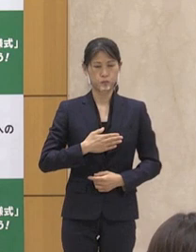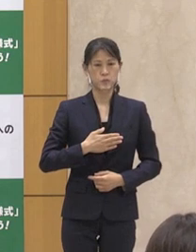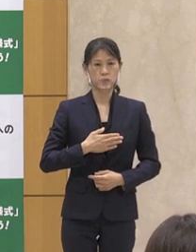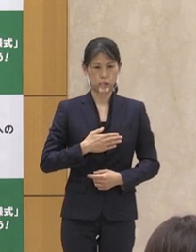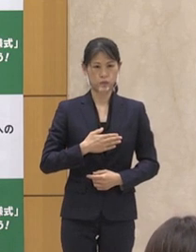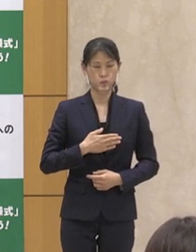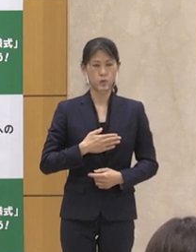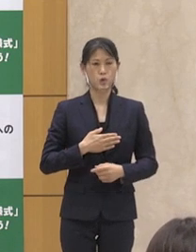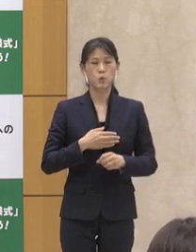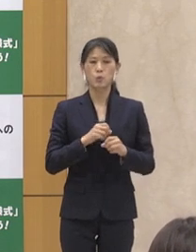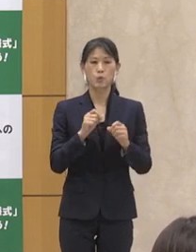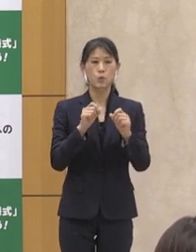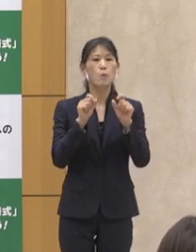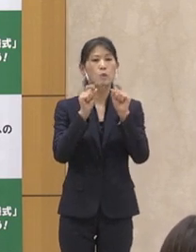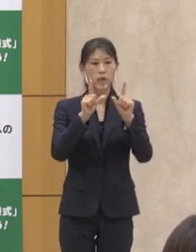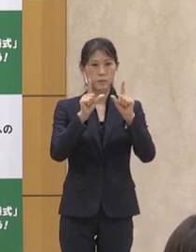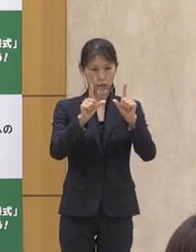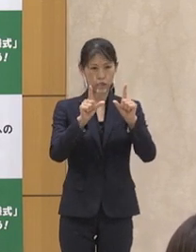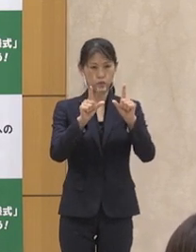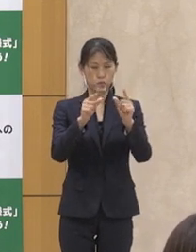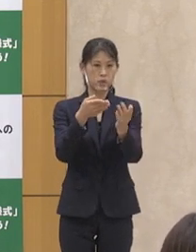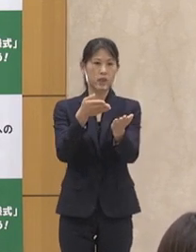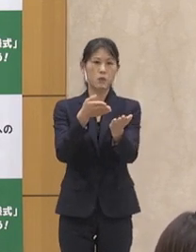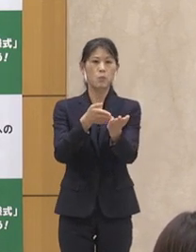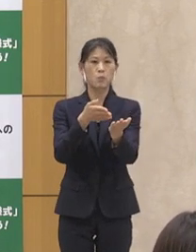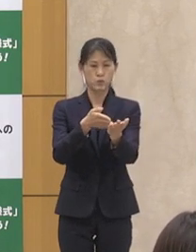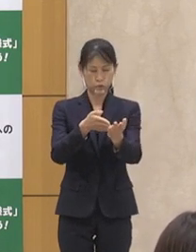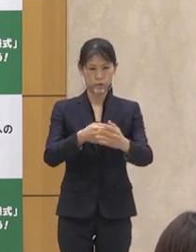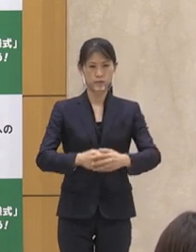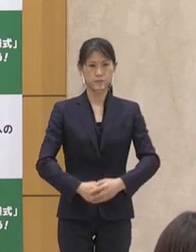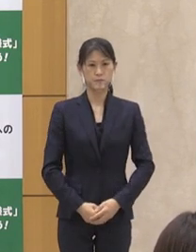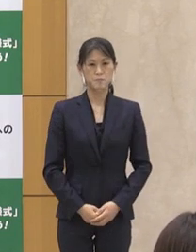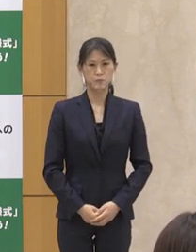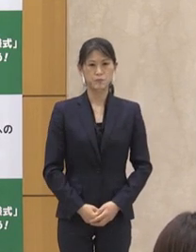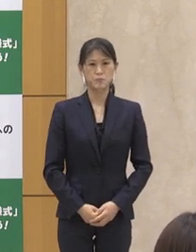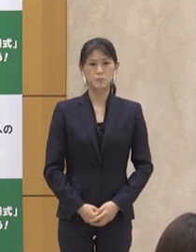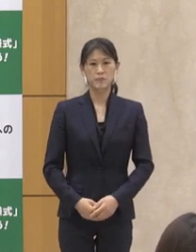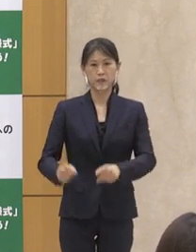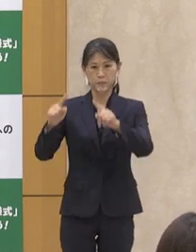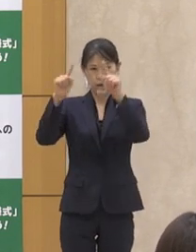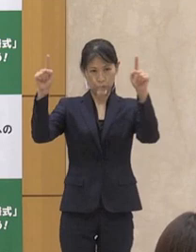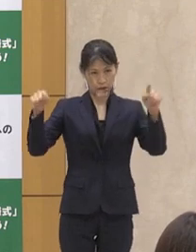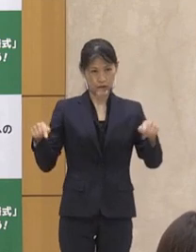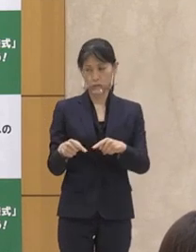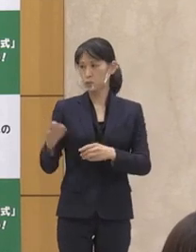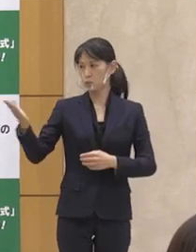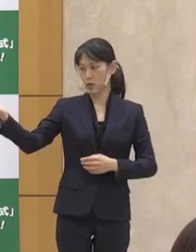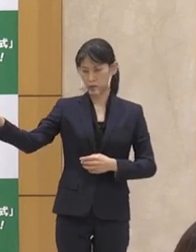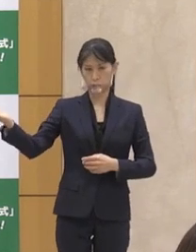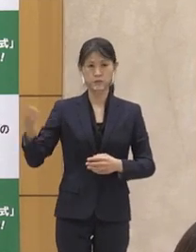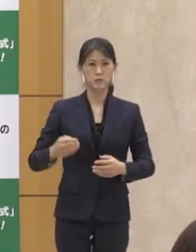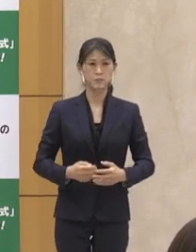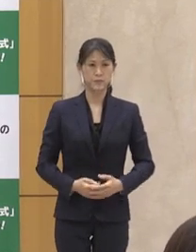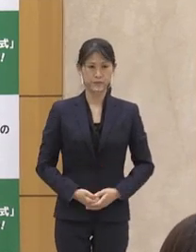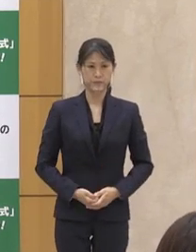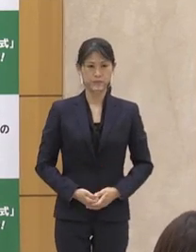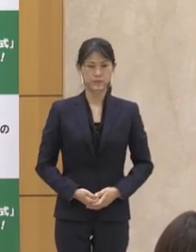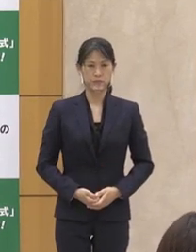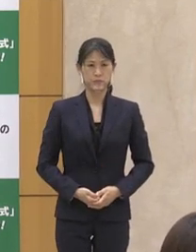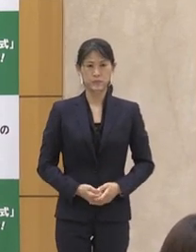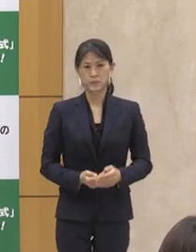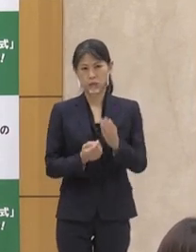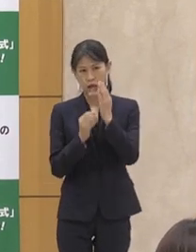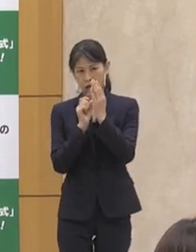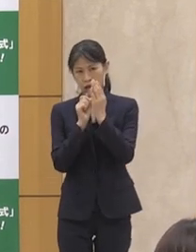についてご報告申し上げます。今パネルも出しておりますけれども、噂話ある